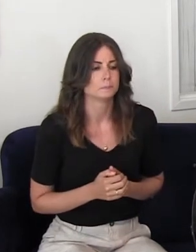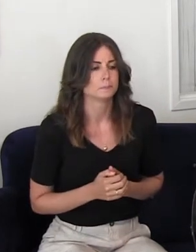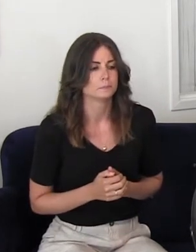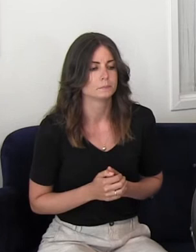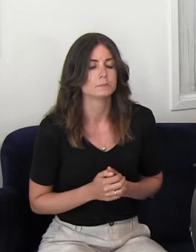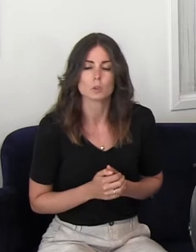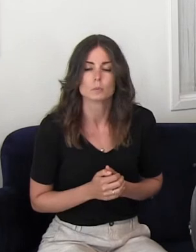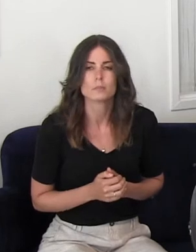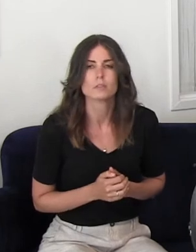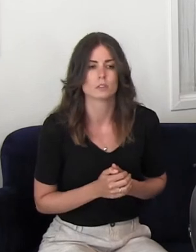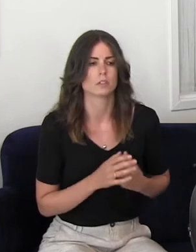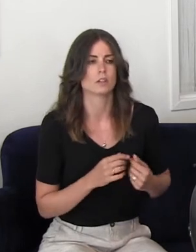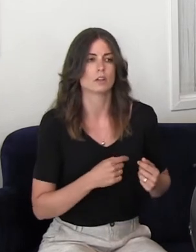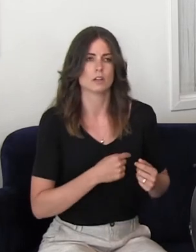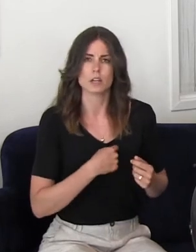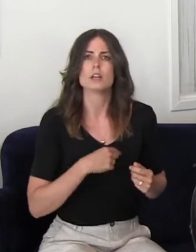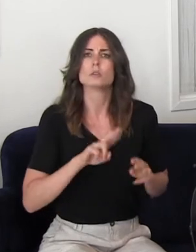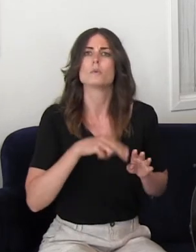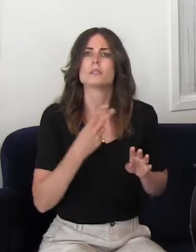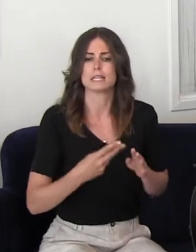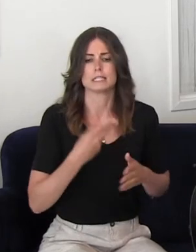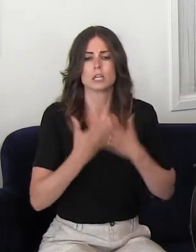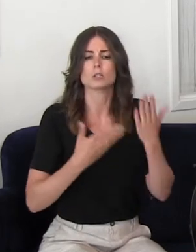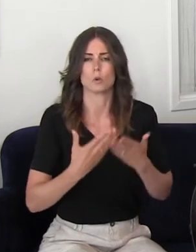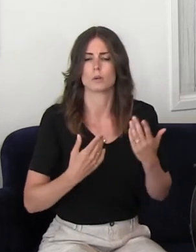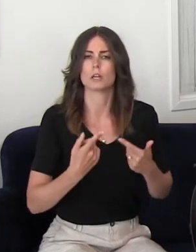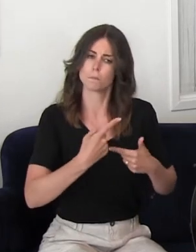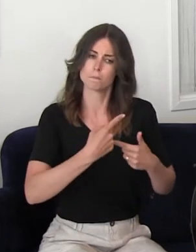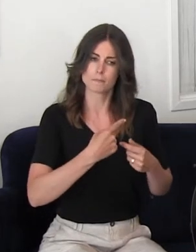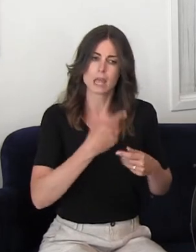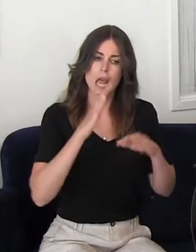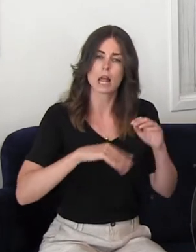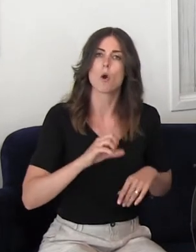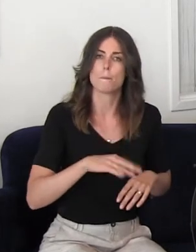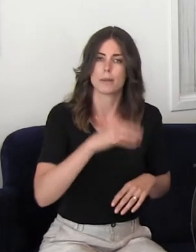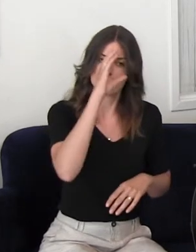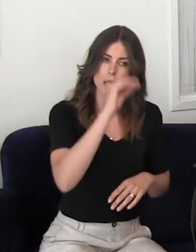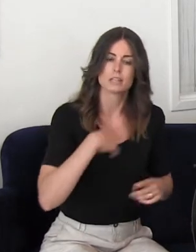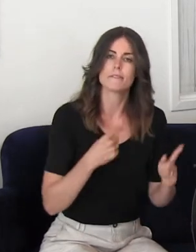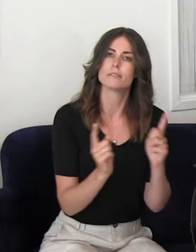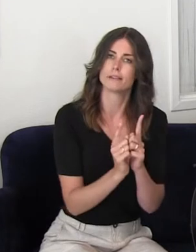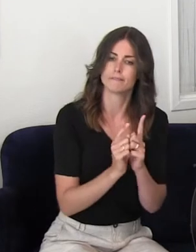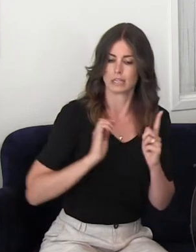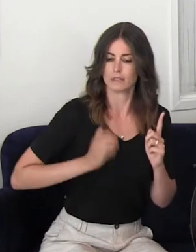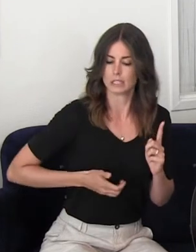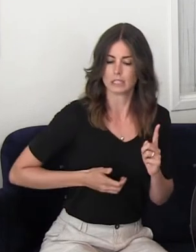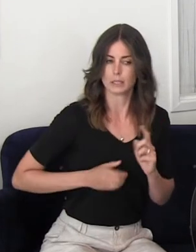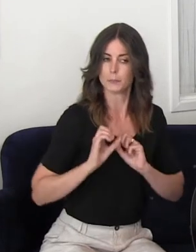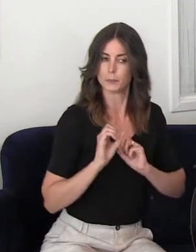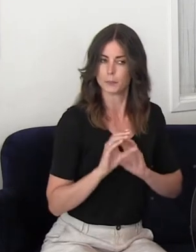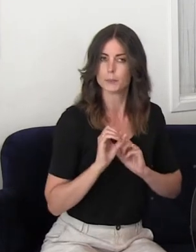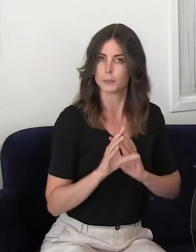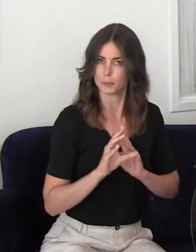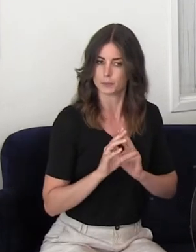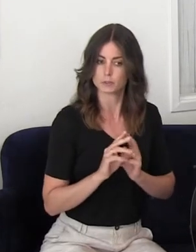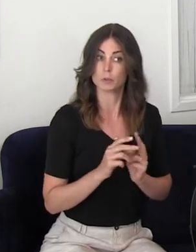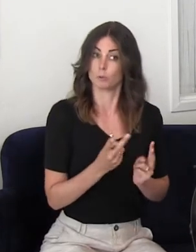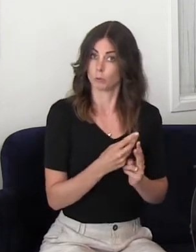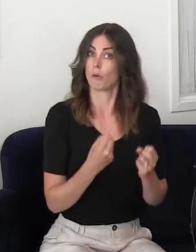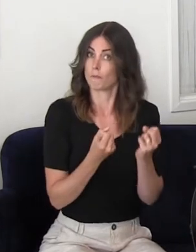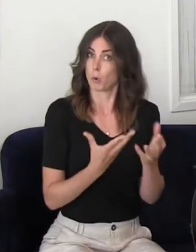Vi ska hänga kvar här nu. Nästa låt handlar också om en man som har träffat en kvinna som han är väldigt förtjust i. Och de får